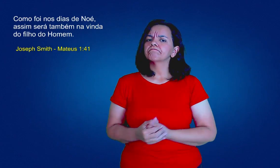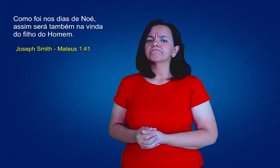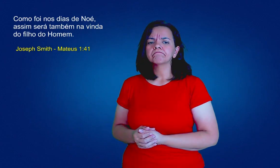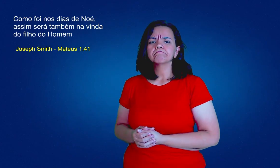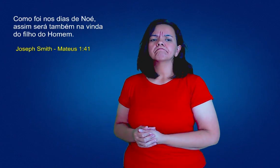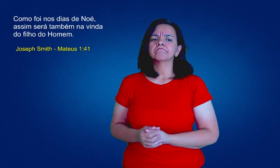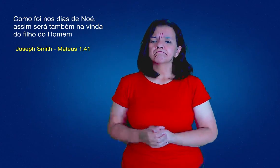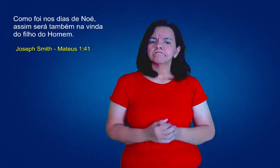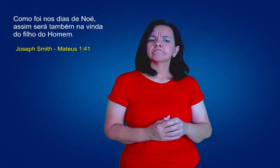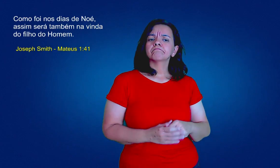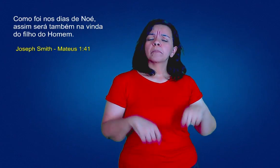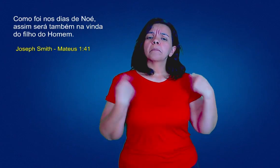será igual.